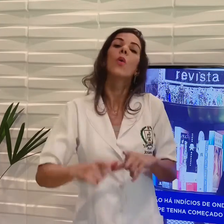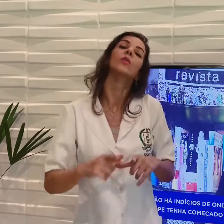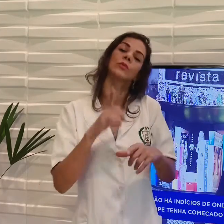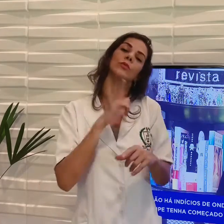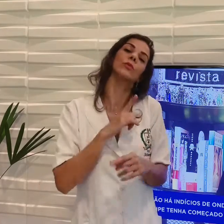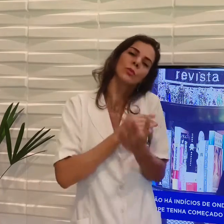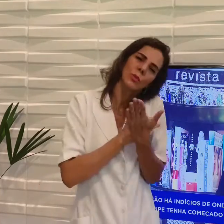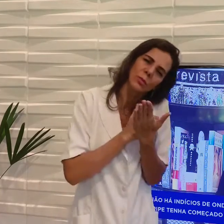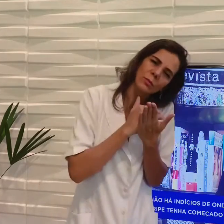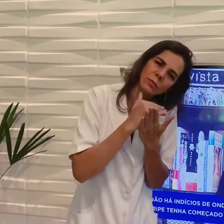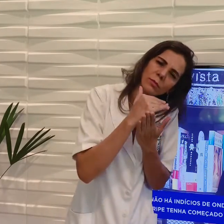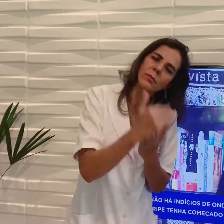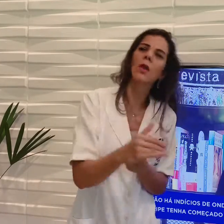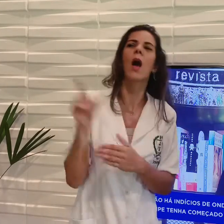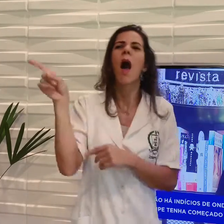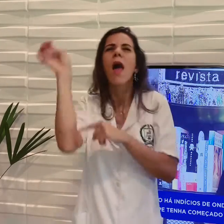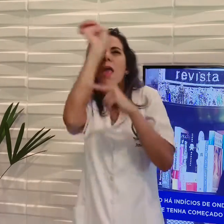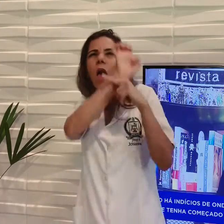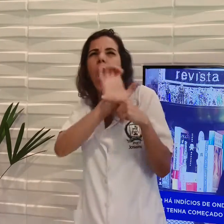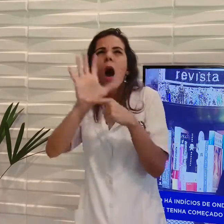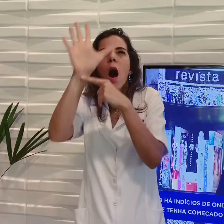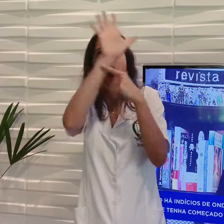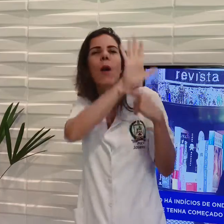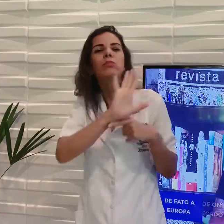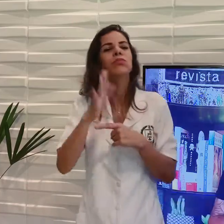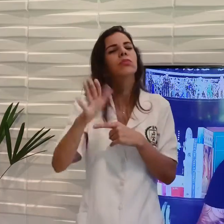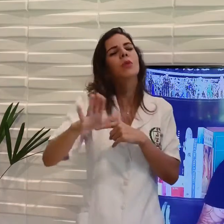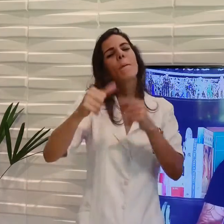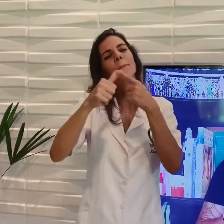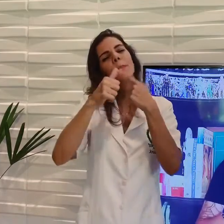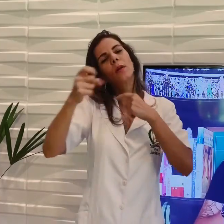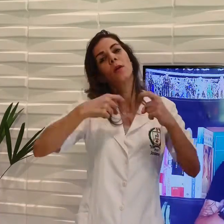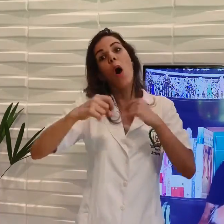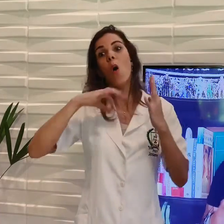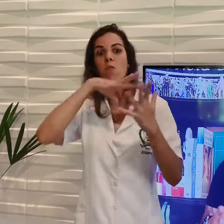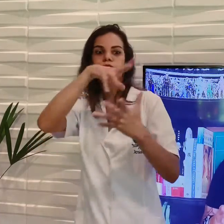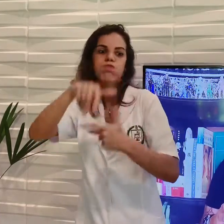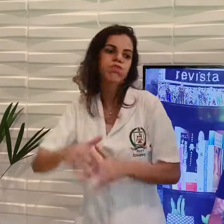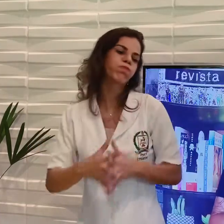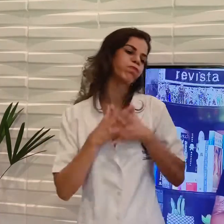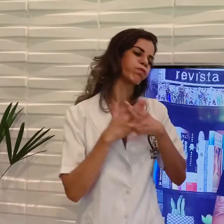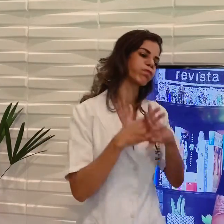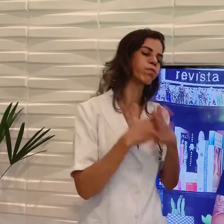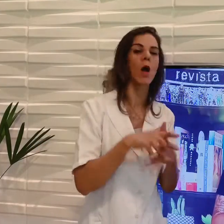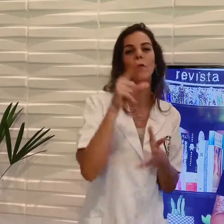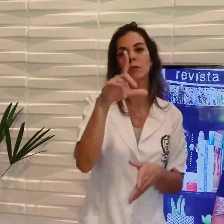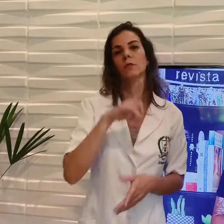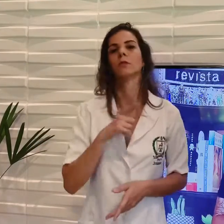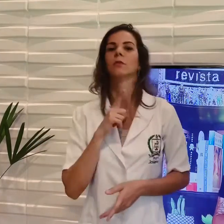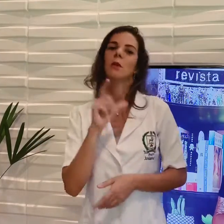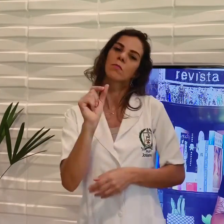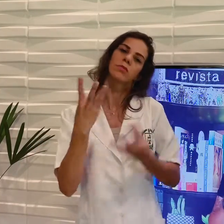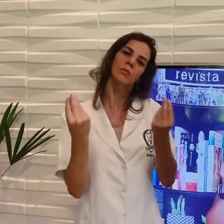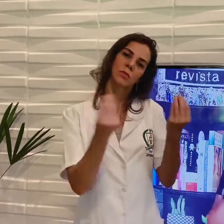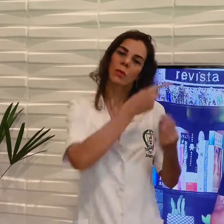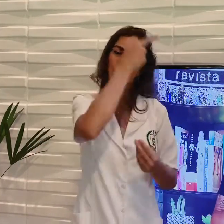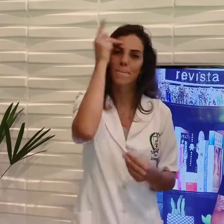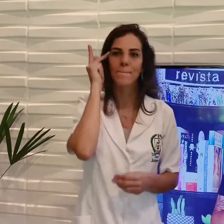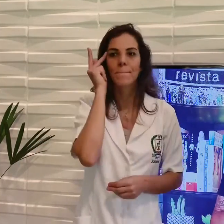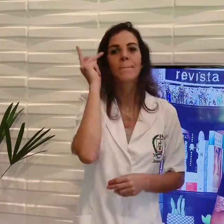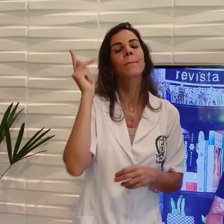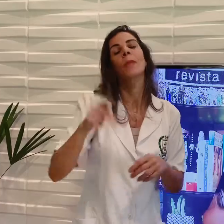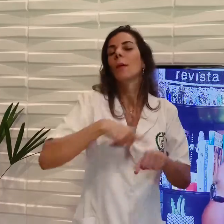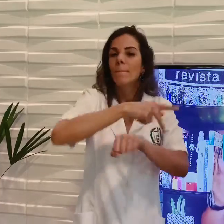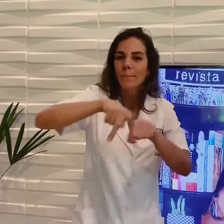tenha começado ali na Europa durante a Primeira Guerra. O mundo estava muito confuso e você tinha o quê? Vários países mergulhados